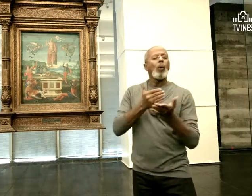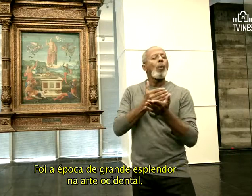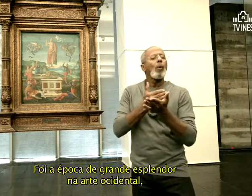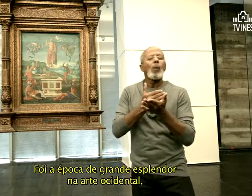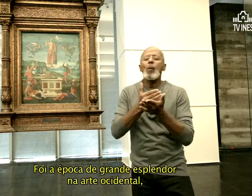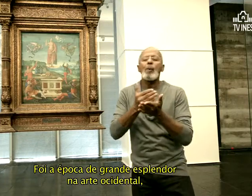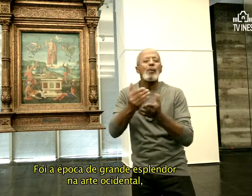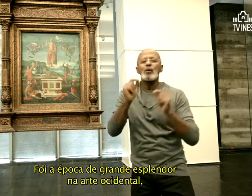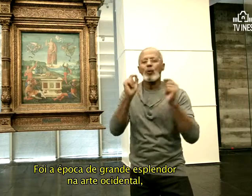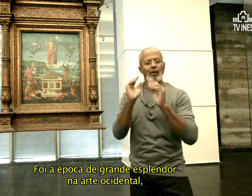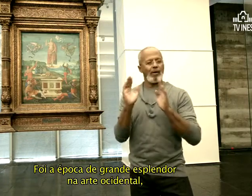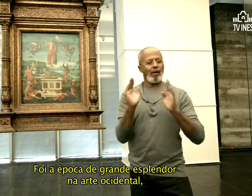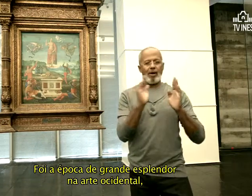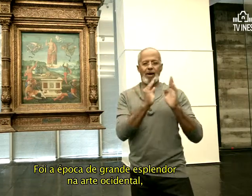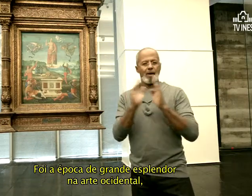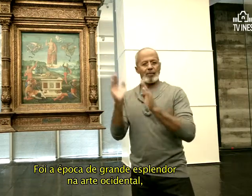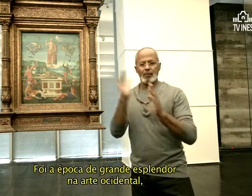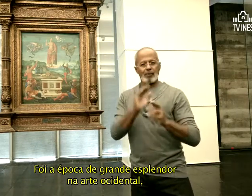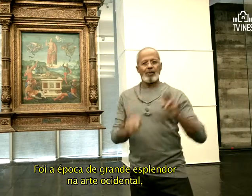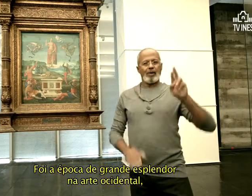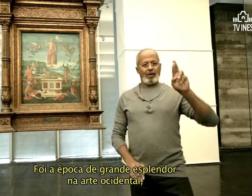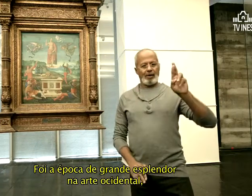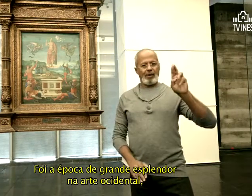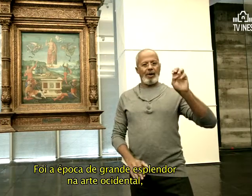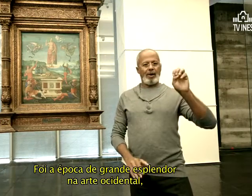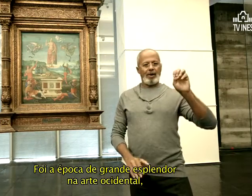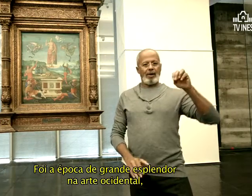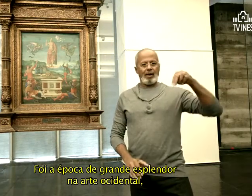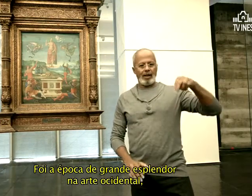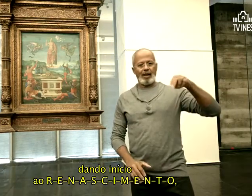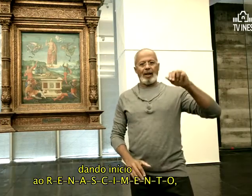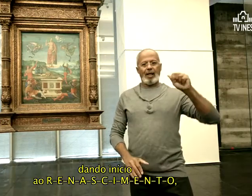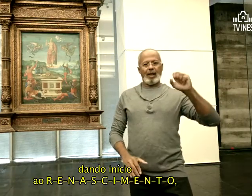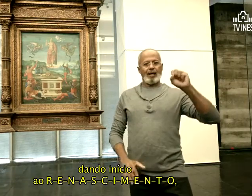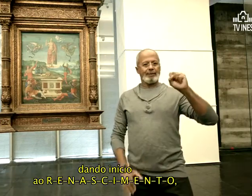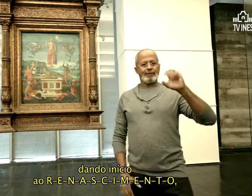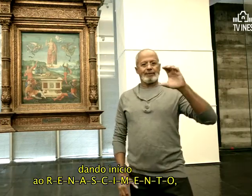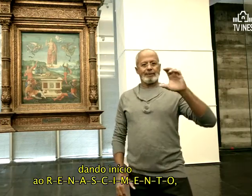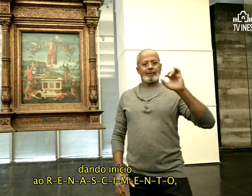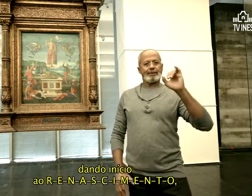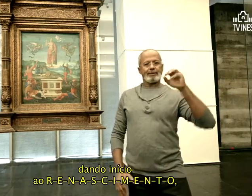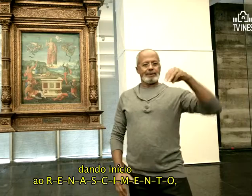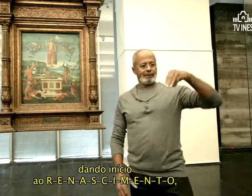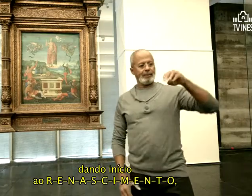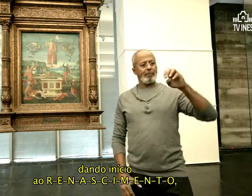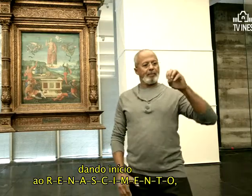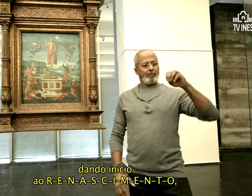Foi a época de grande esplendor na arte ocidental, dando início ao Renascimento.